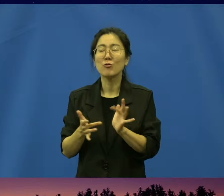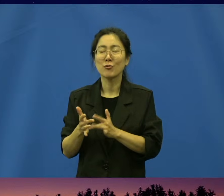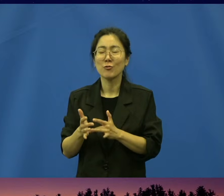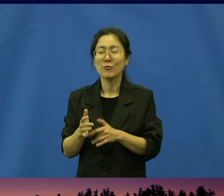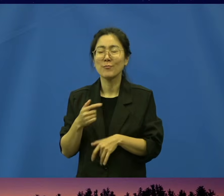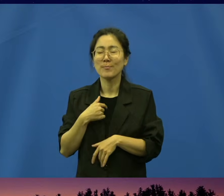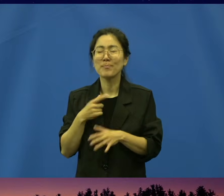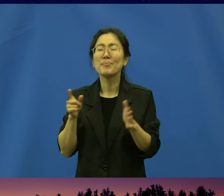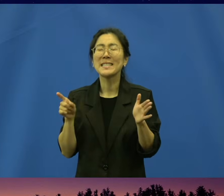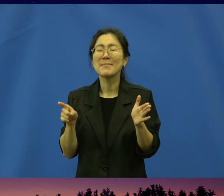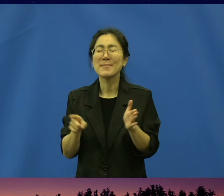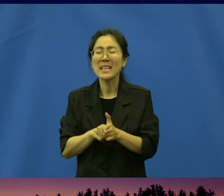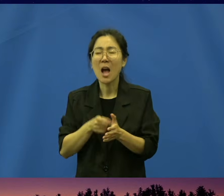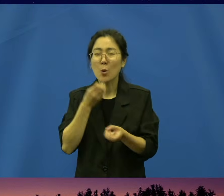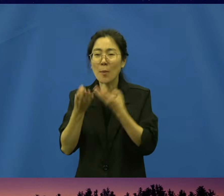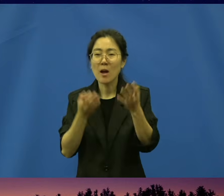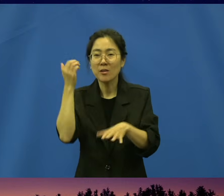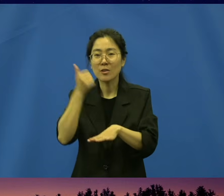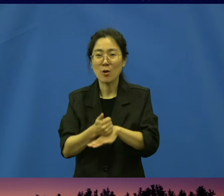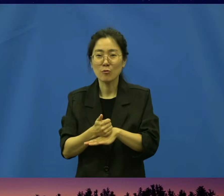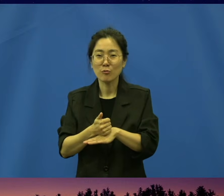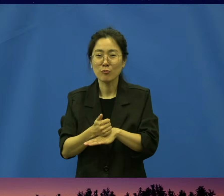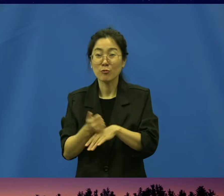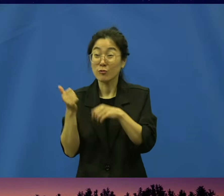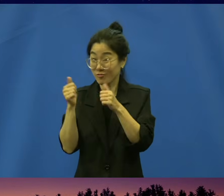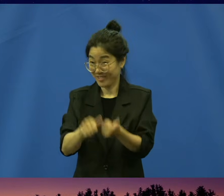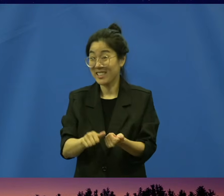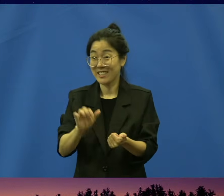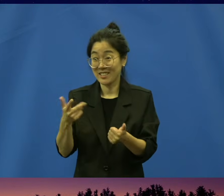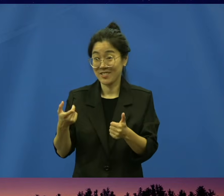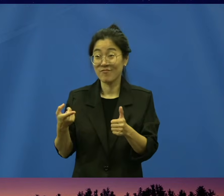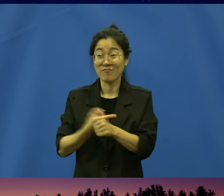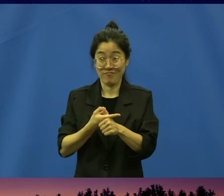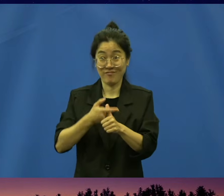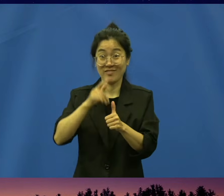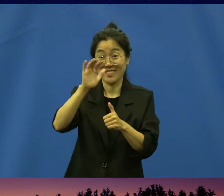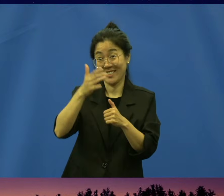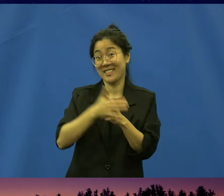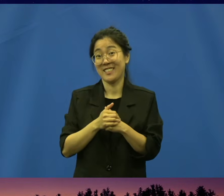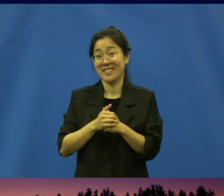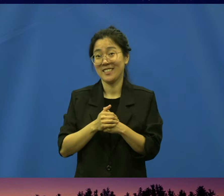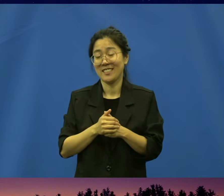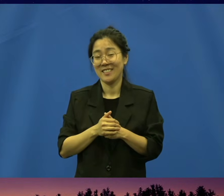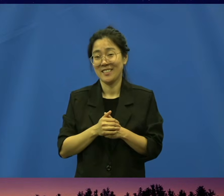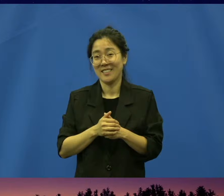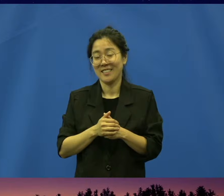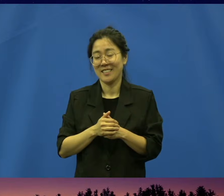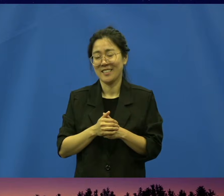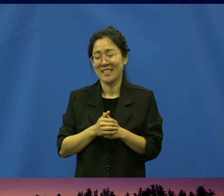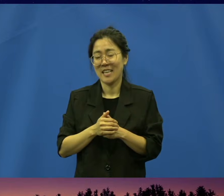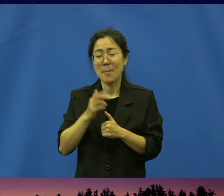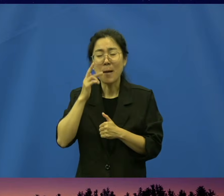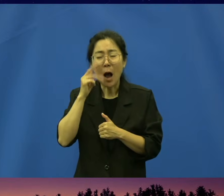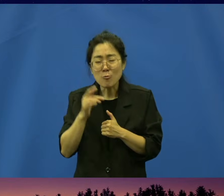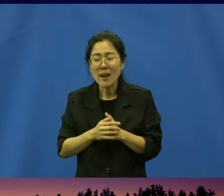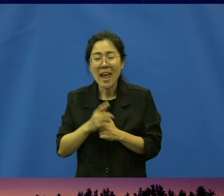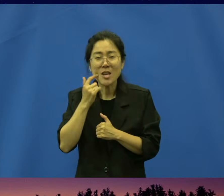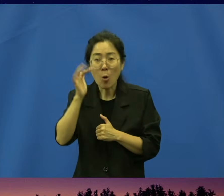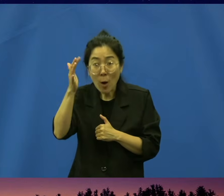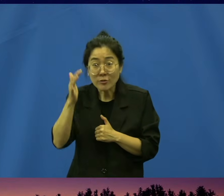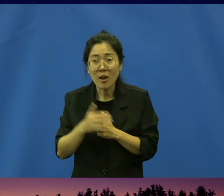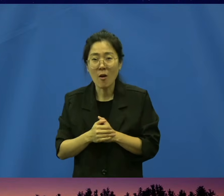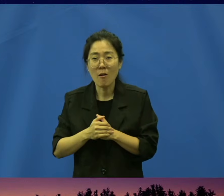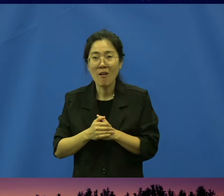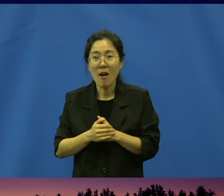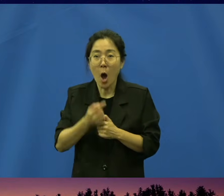줄로 믿습니다. 그래서 우리도 고난 중에서도 하나님을 영화롭게 하옵소서 하는 기도를 할 수 있기를 바랍니다. 제가